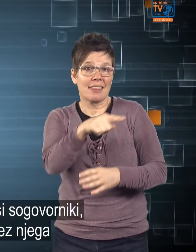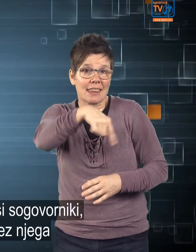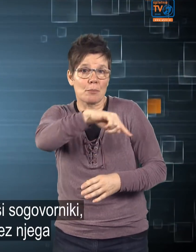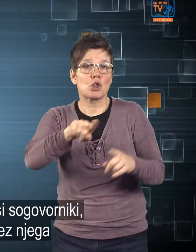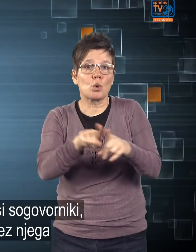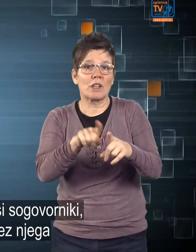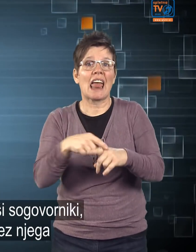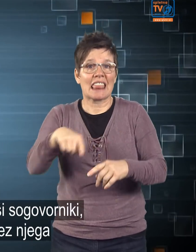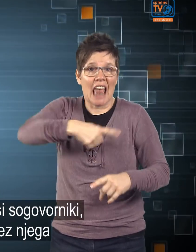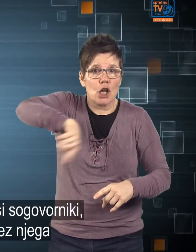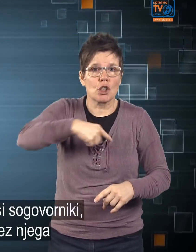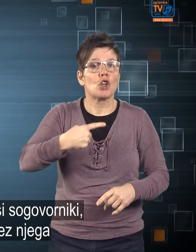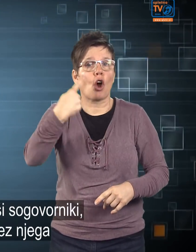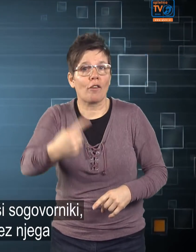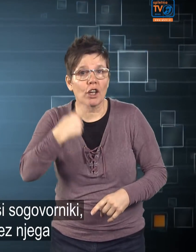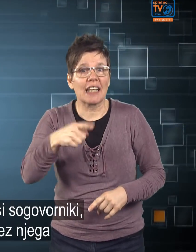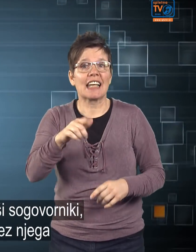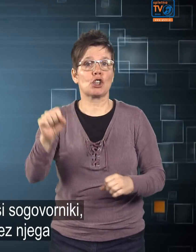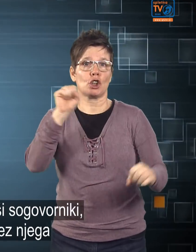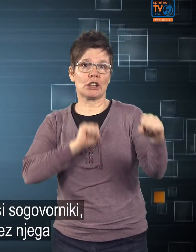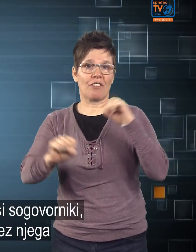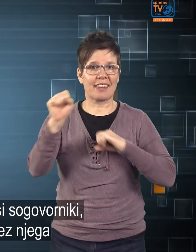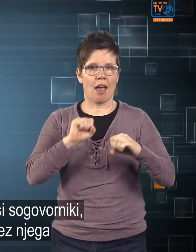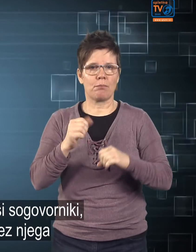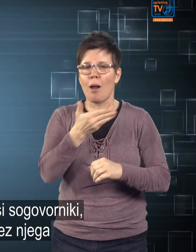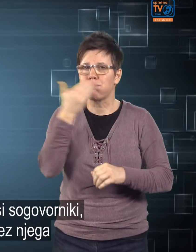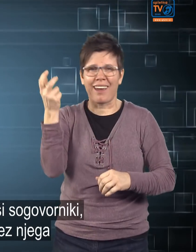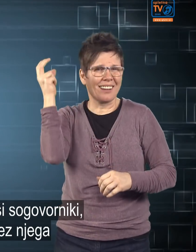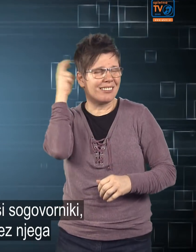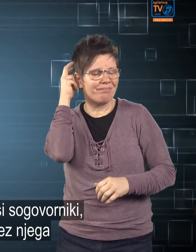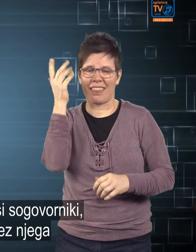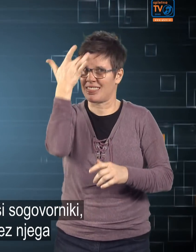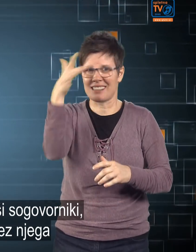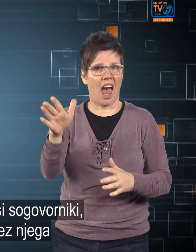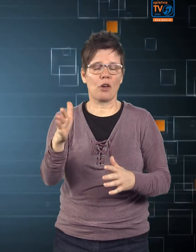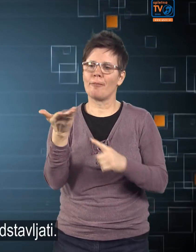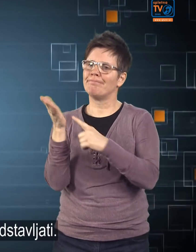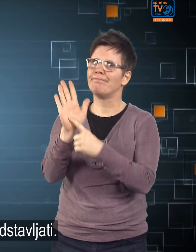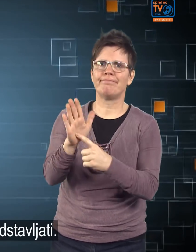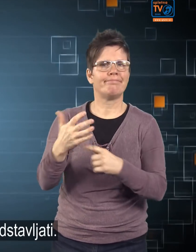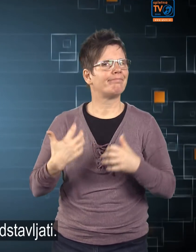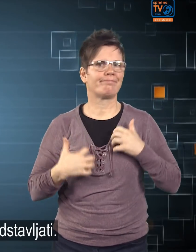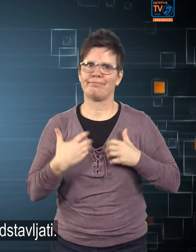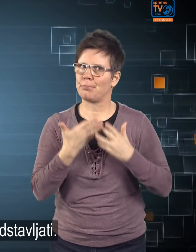Med njimi so tudi naši sogovorniki, ki si življenja brez njega ne znajo več predstavljati.